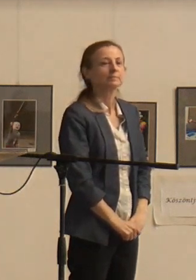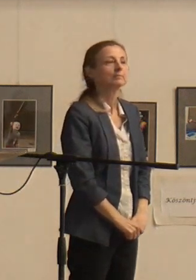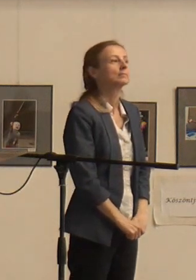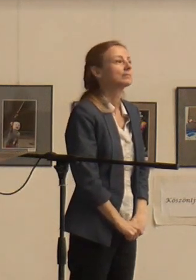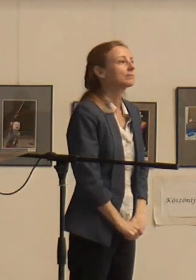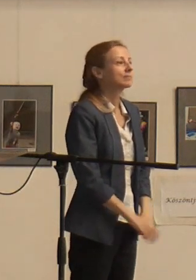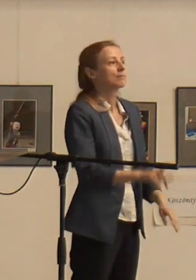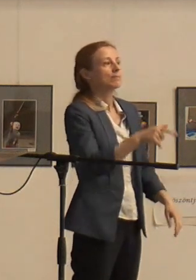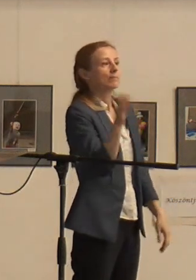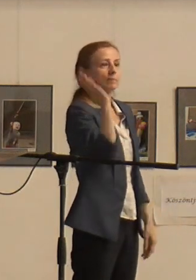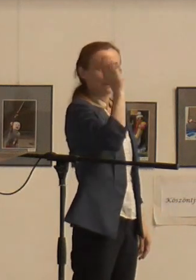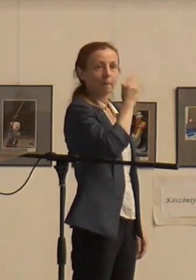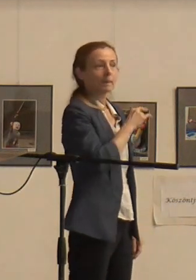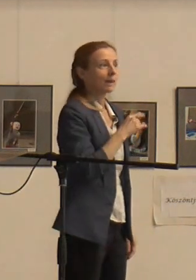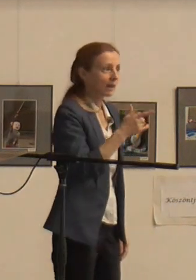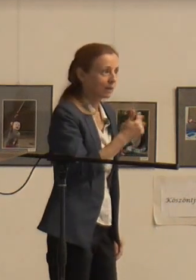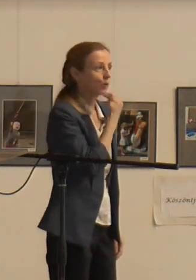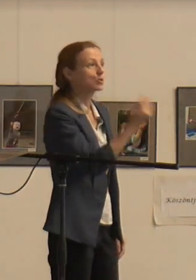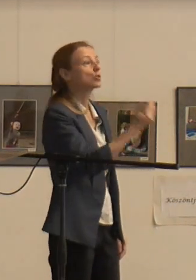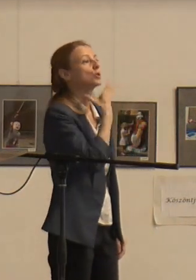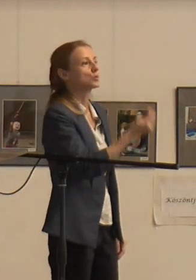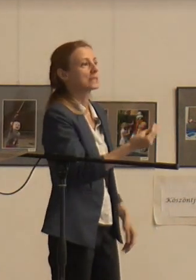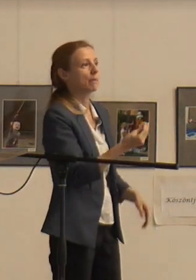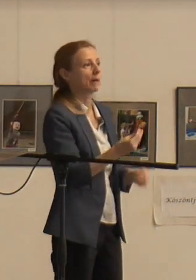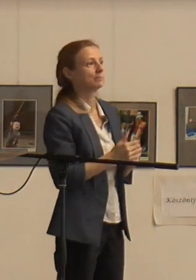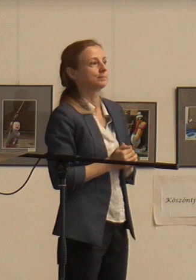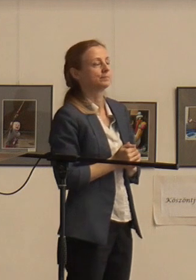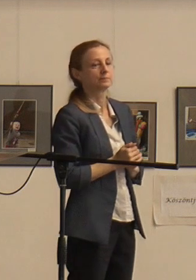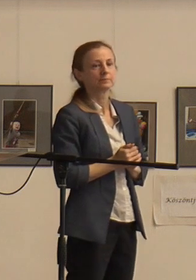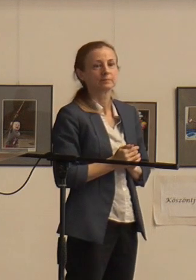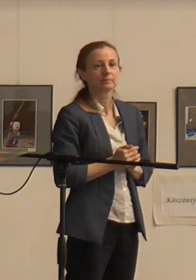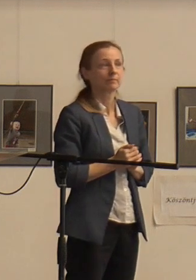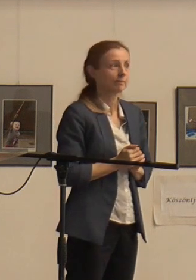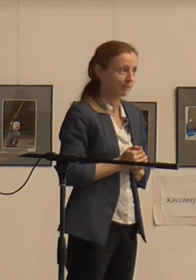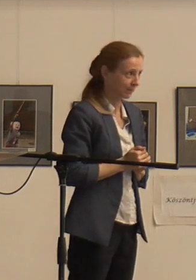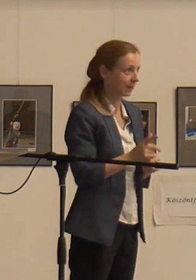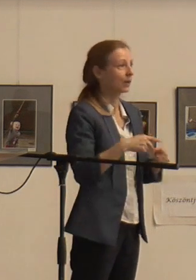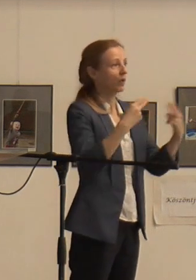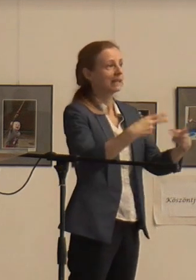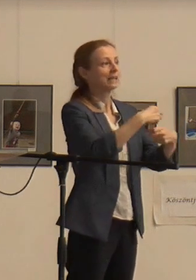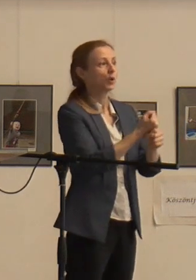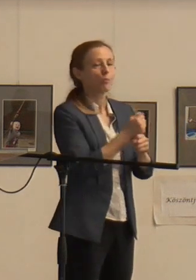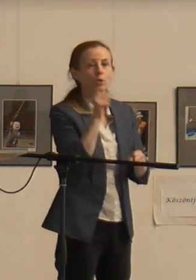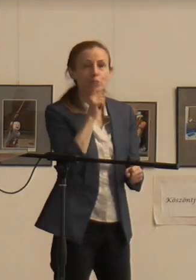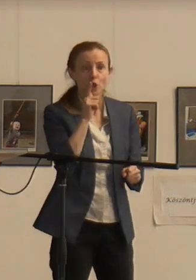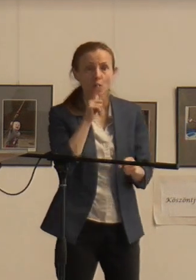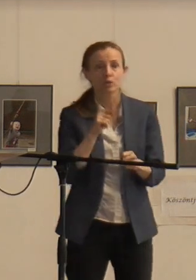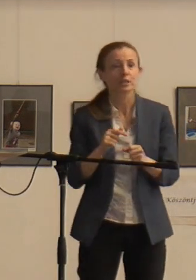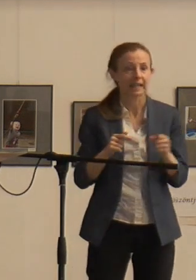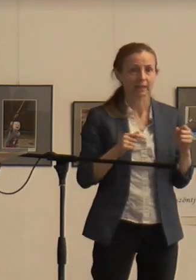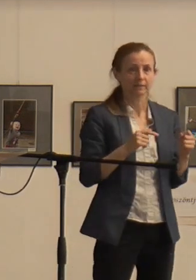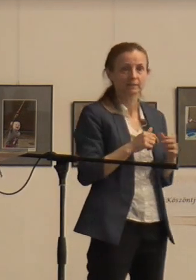Köszönjük szépen, ez is egy szép vers volt. És akkor következőként Boros Lajosként hallgatjuk